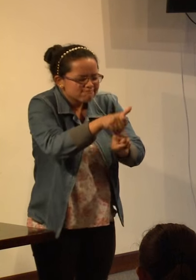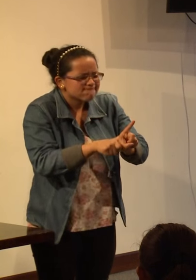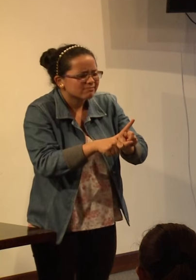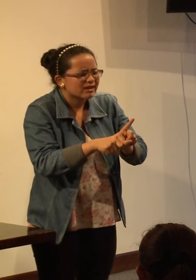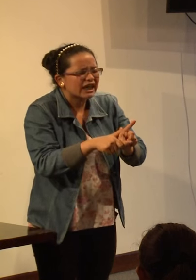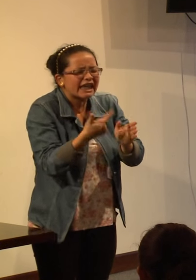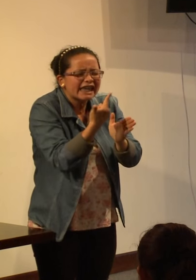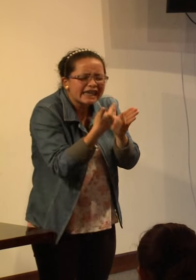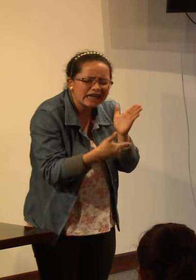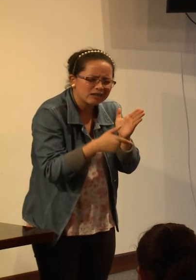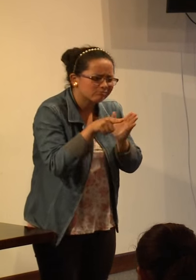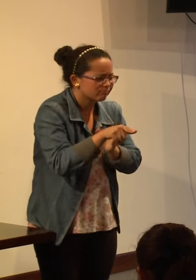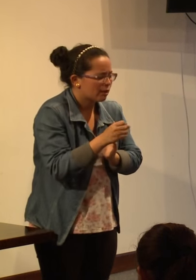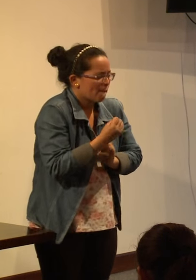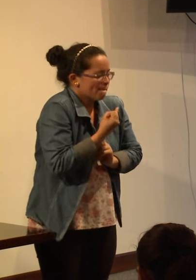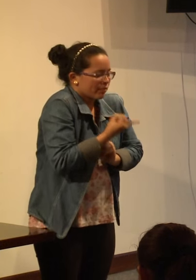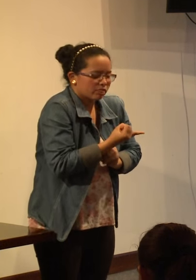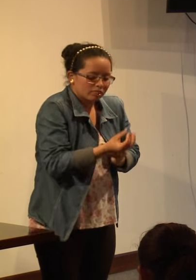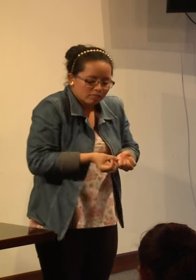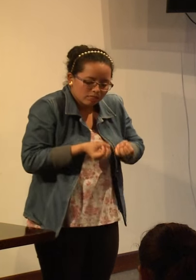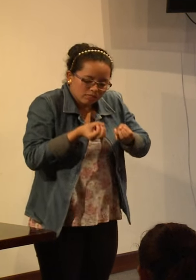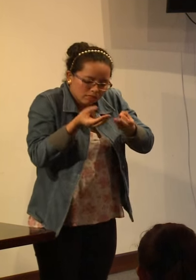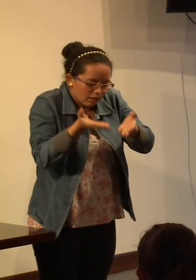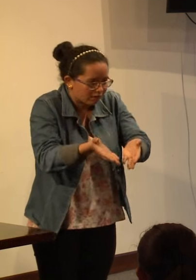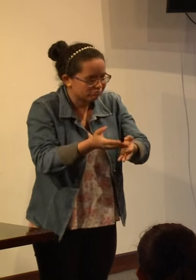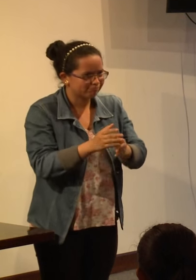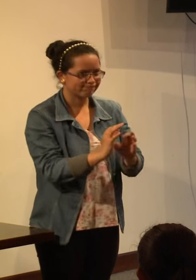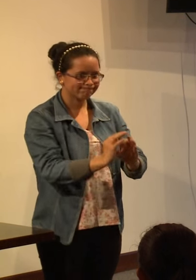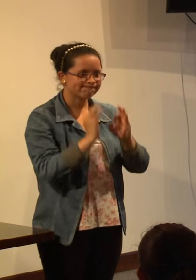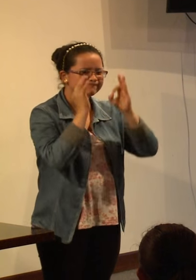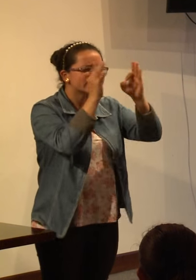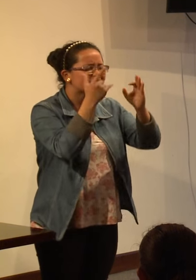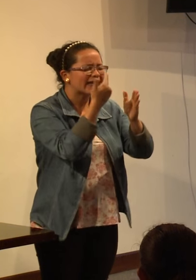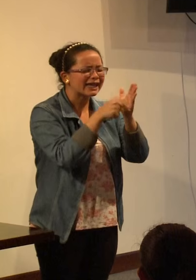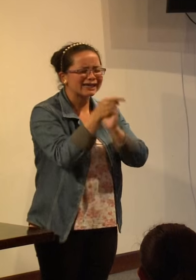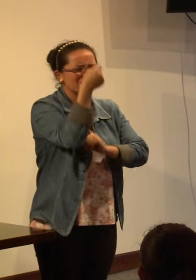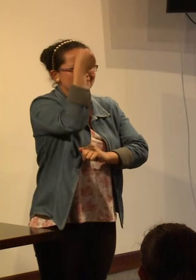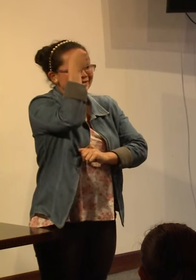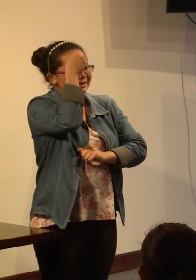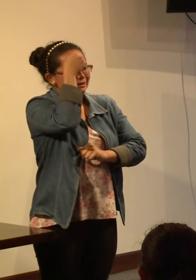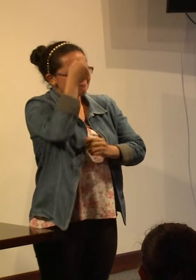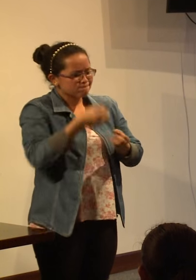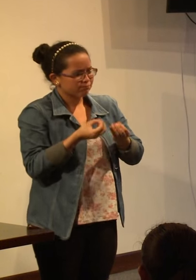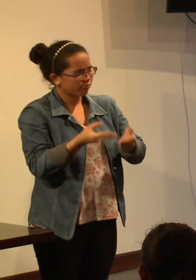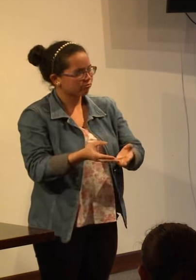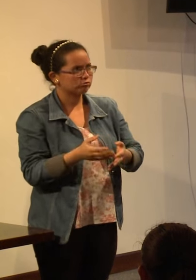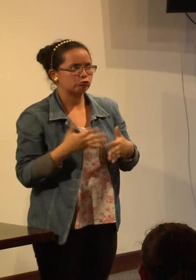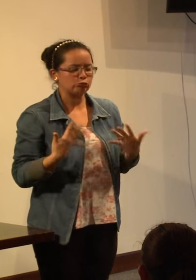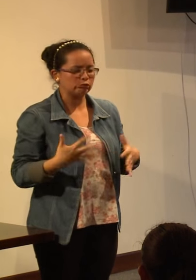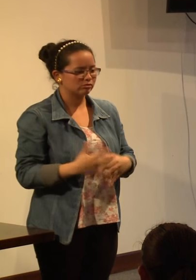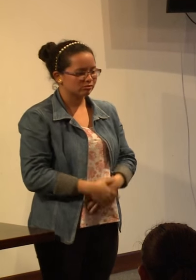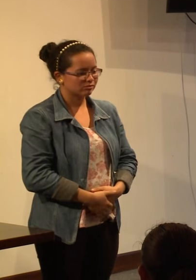¿Qué es aquello que solo se desarrolla a través de eso, así por excelencia? ¿Qué se les ocurre? ¿Sí?